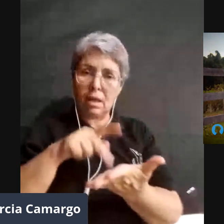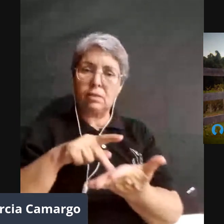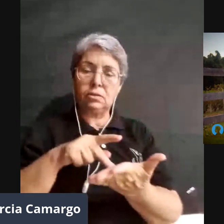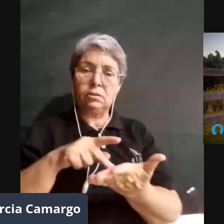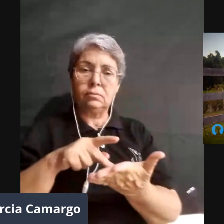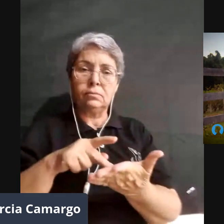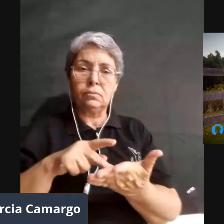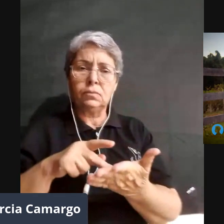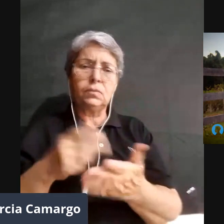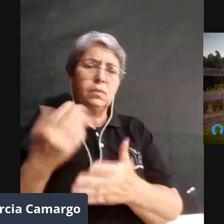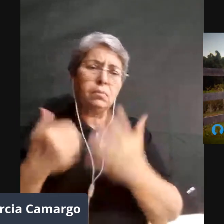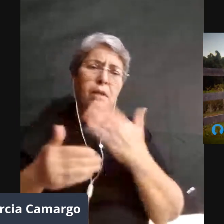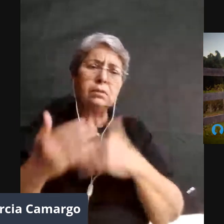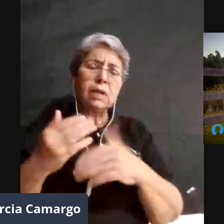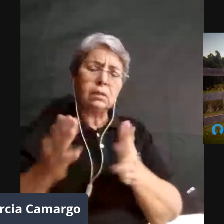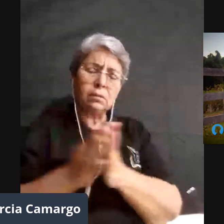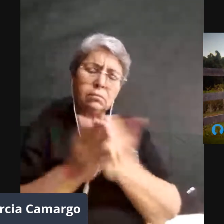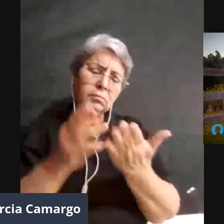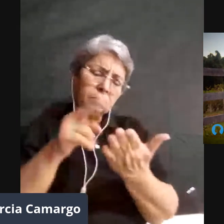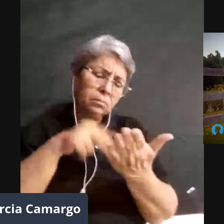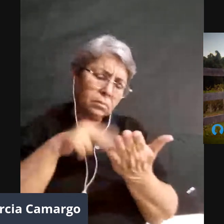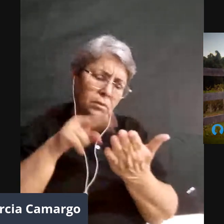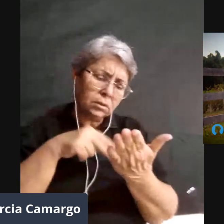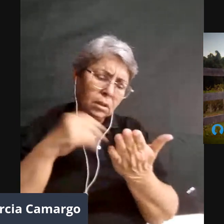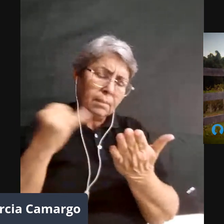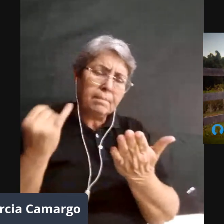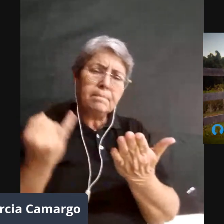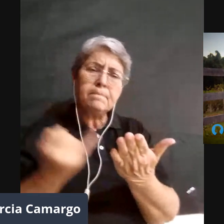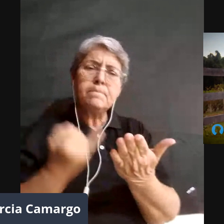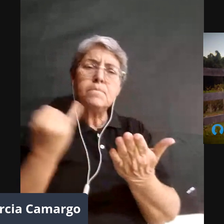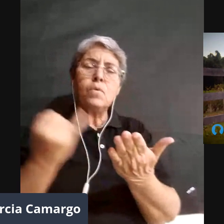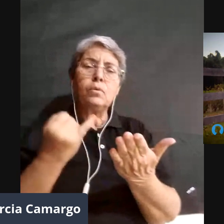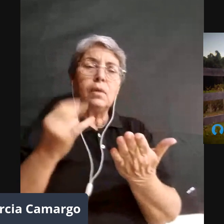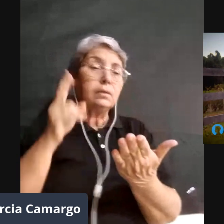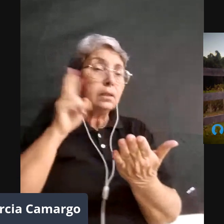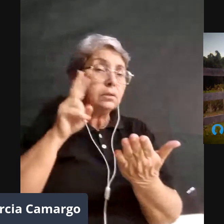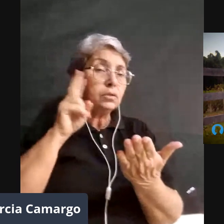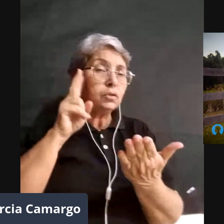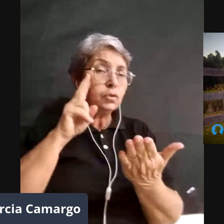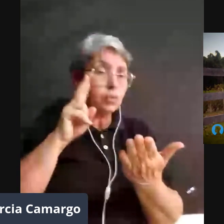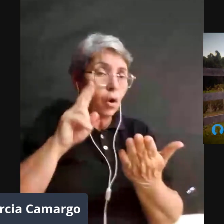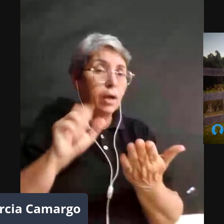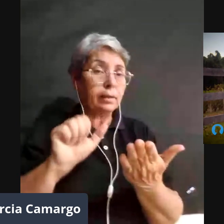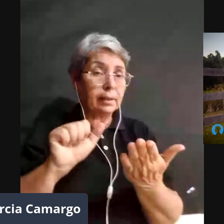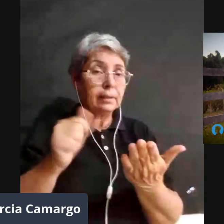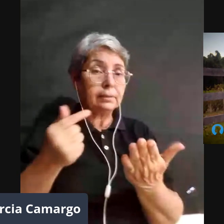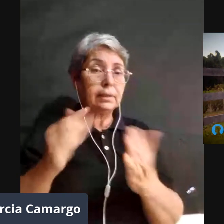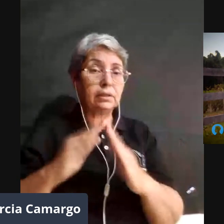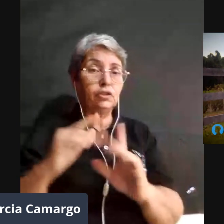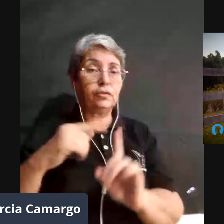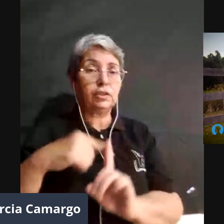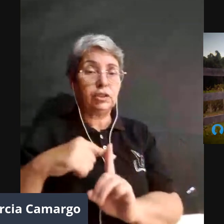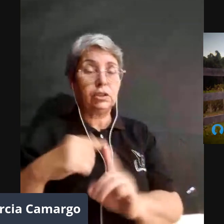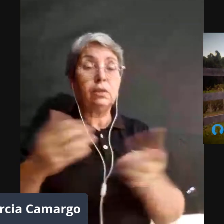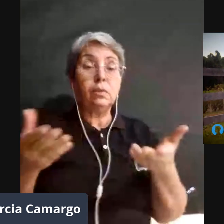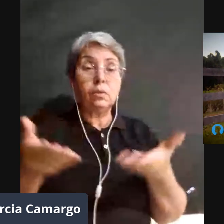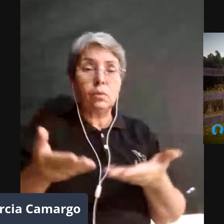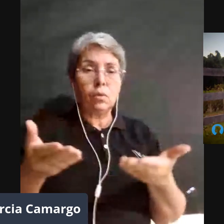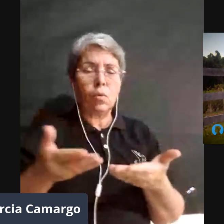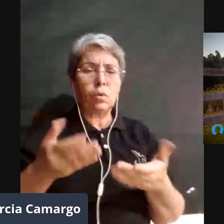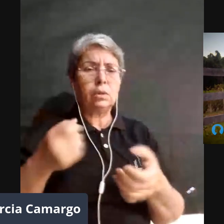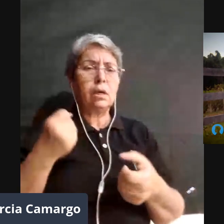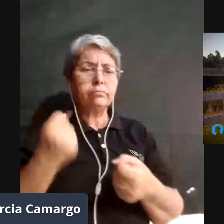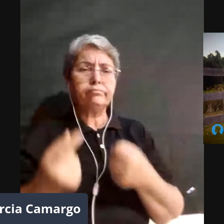escritas, importantes fatos da história denominacional estavam acontecendo. Hoje, certas interpretações sobre